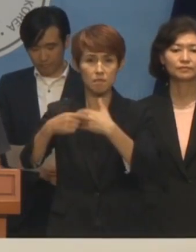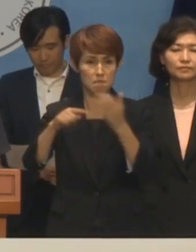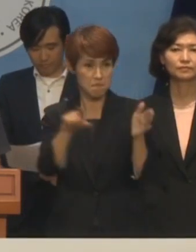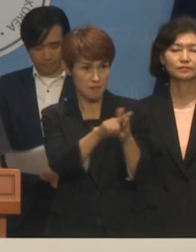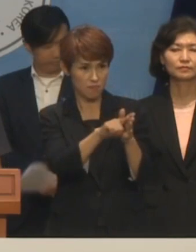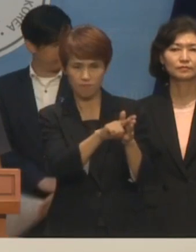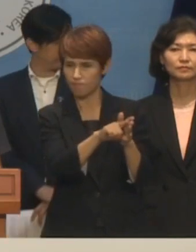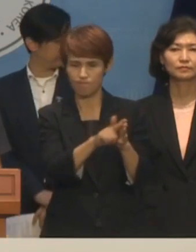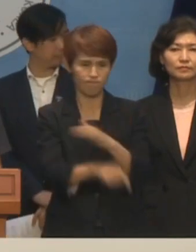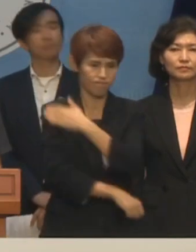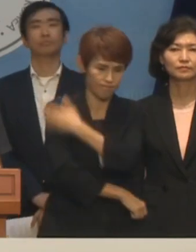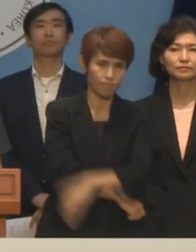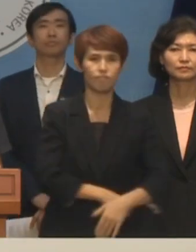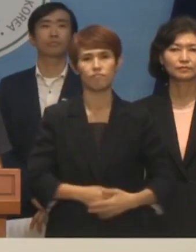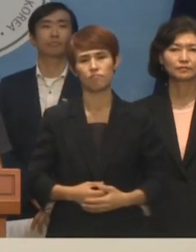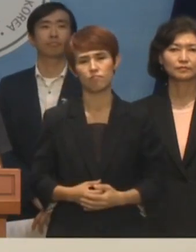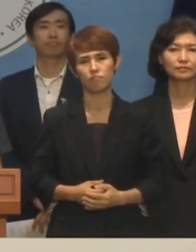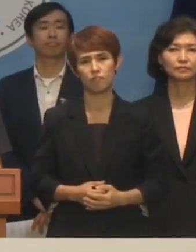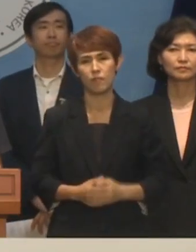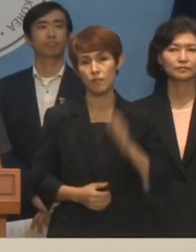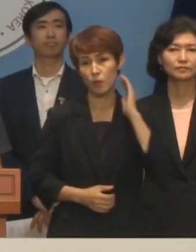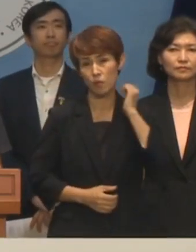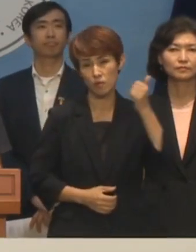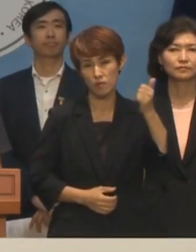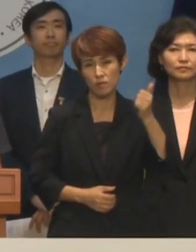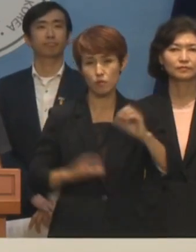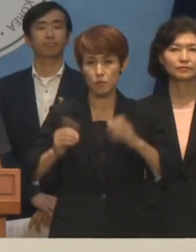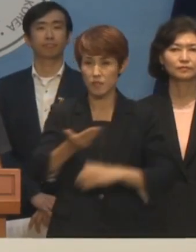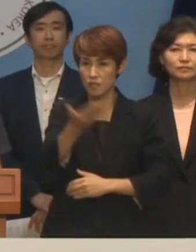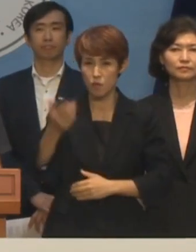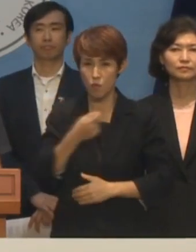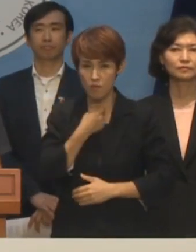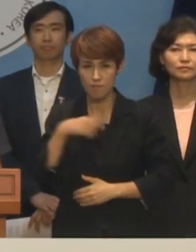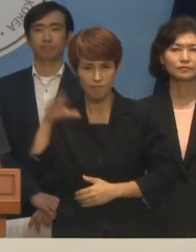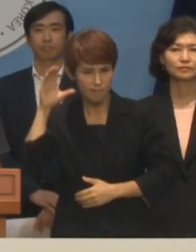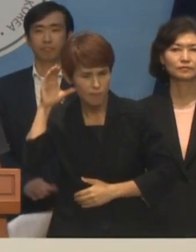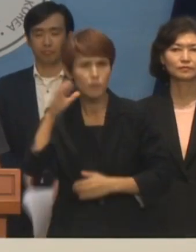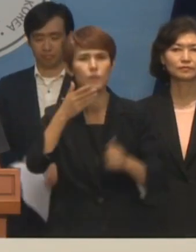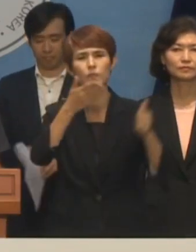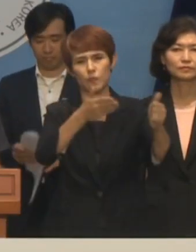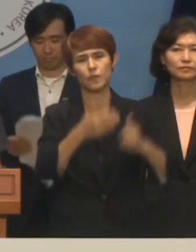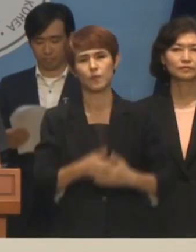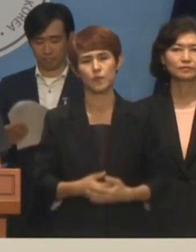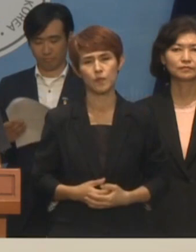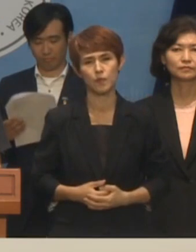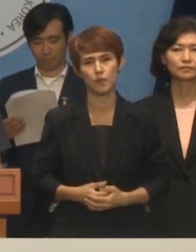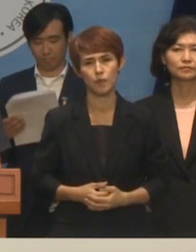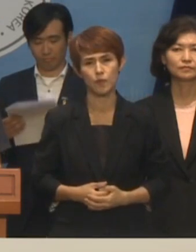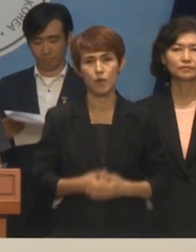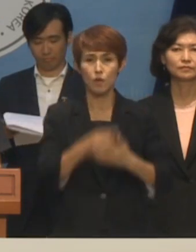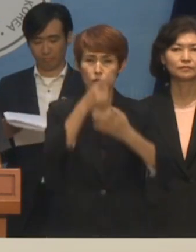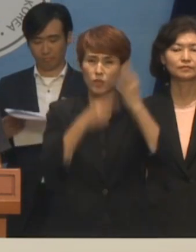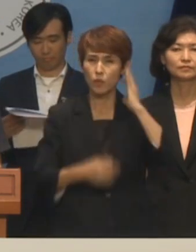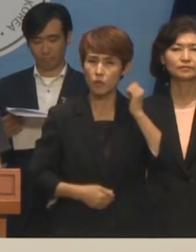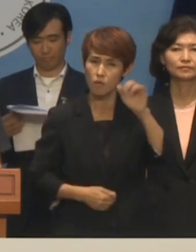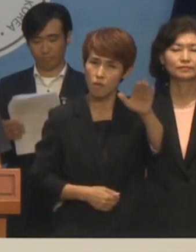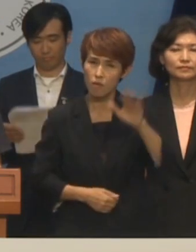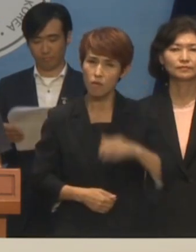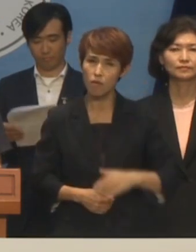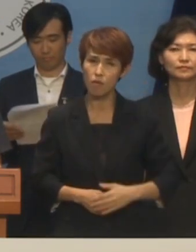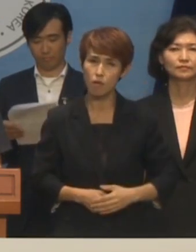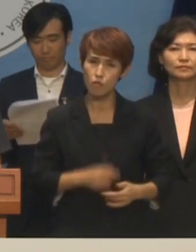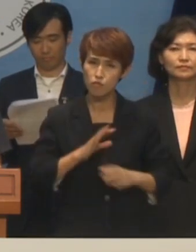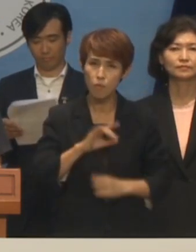것입니다. 대통령은 국민들의 목소리에 귀 기울여야 합니다. 윤석열 대통령, 대체